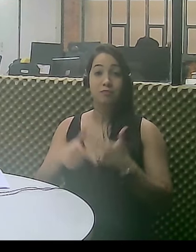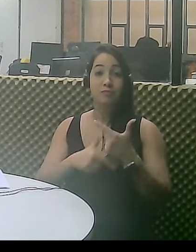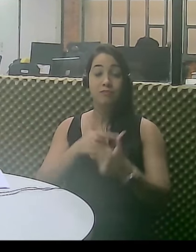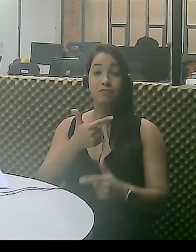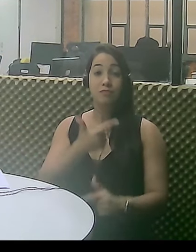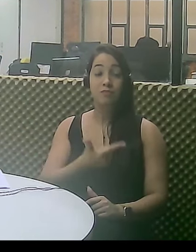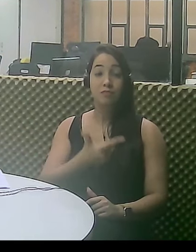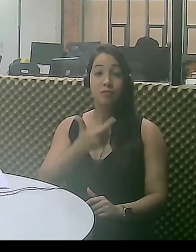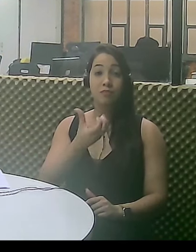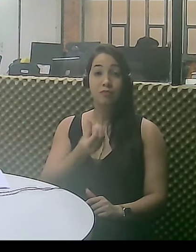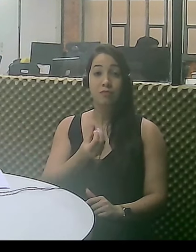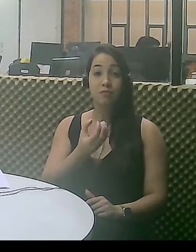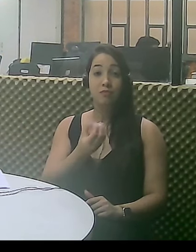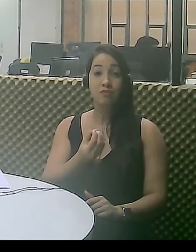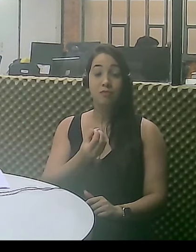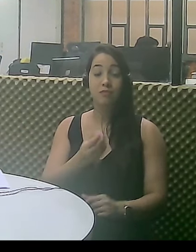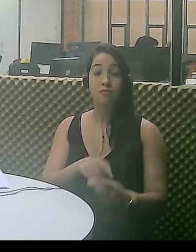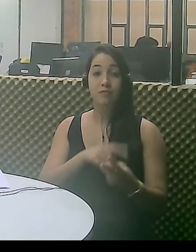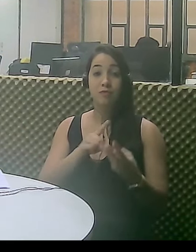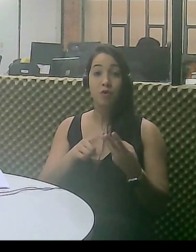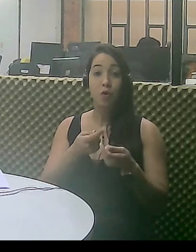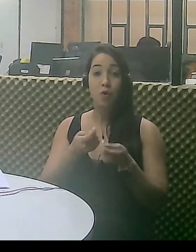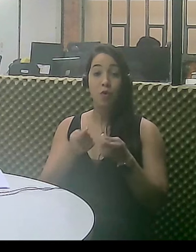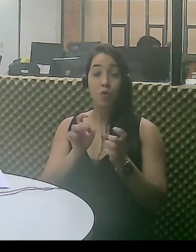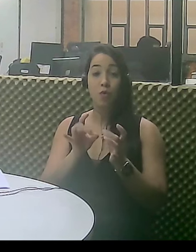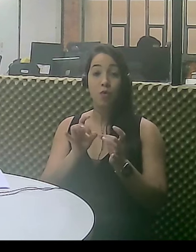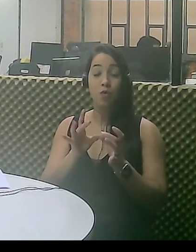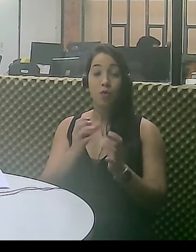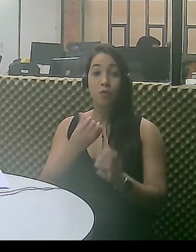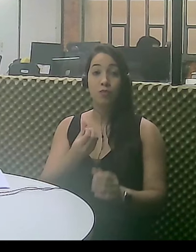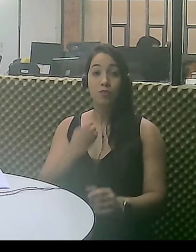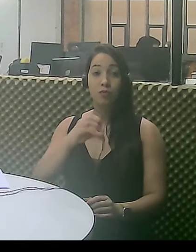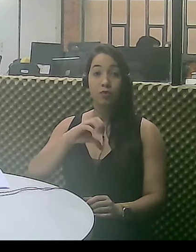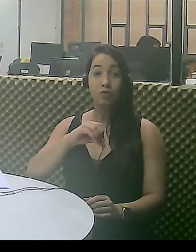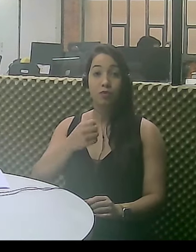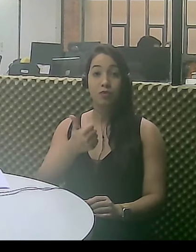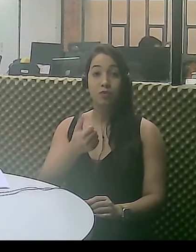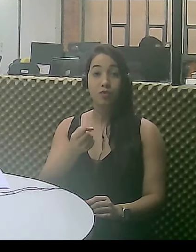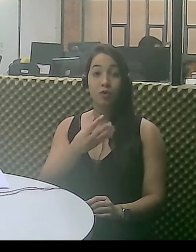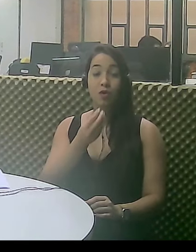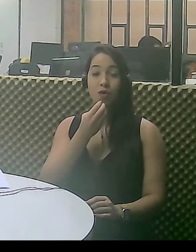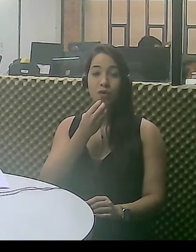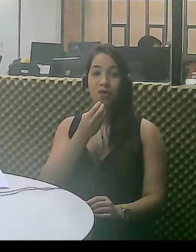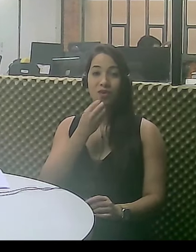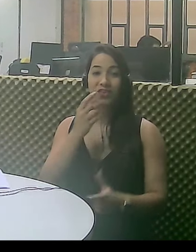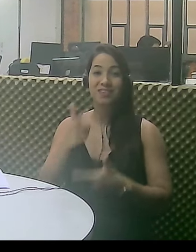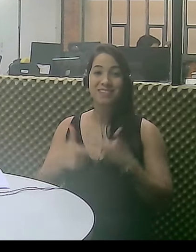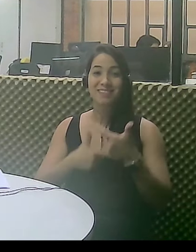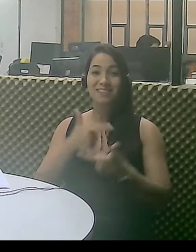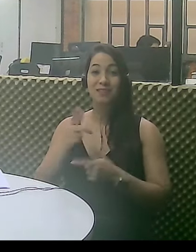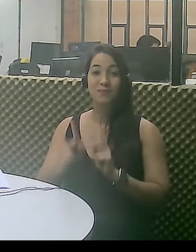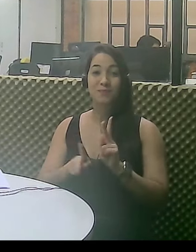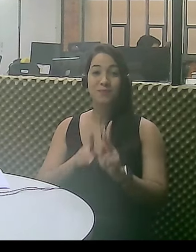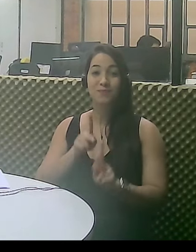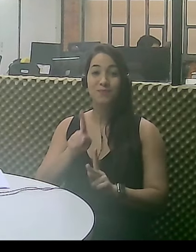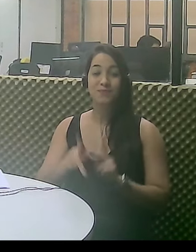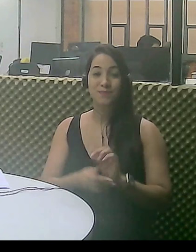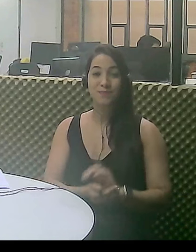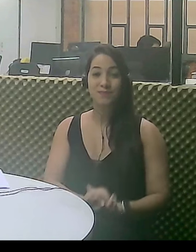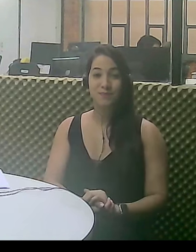com 260 e comércio com 691 novas oportunidades de trabalho à população.